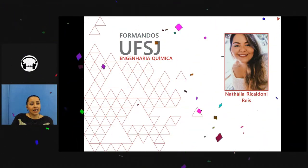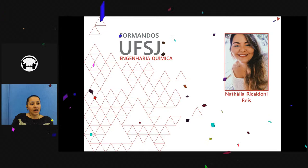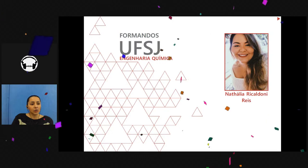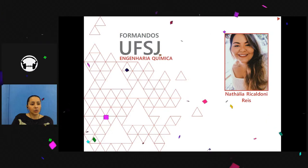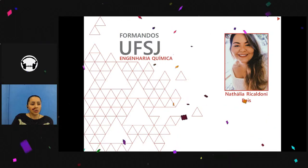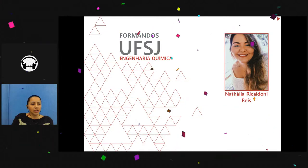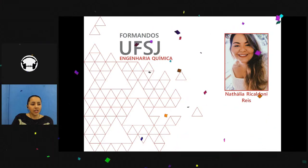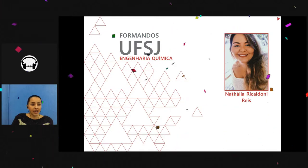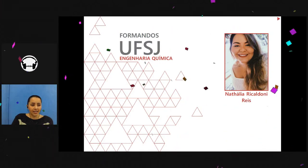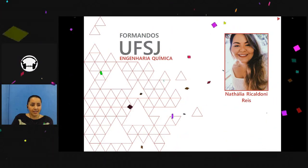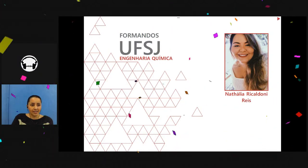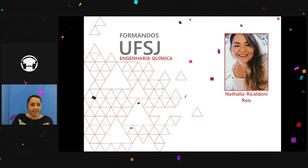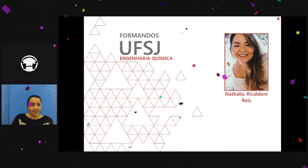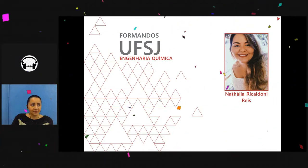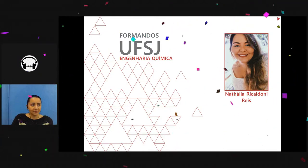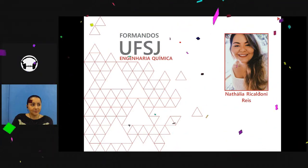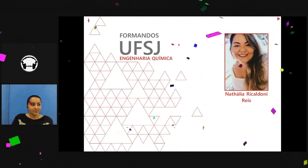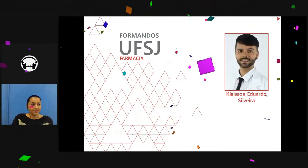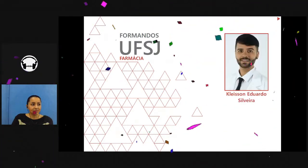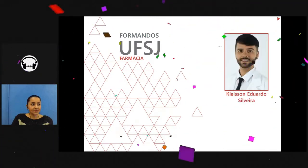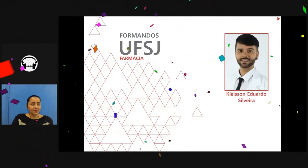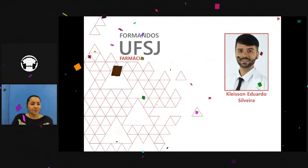Natália Ricaldone Reis.